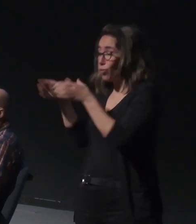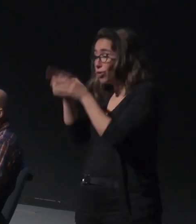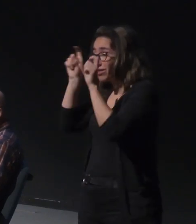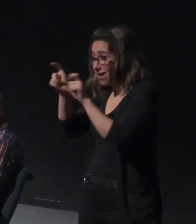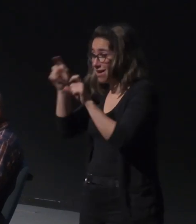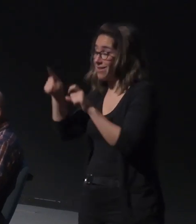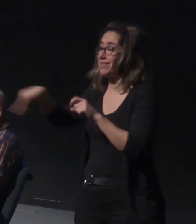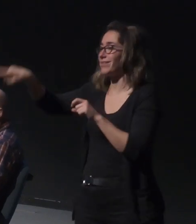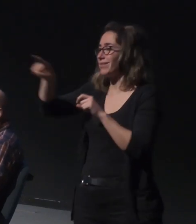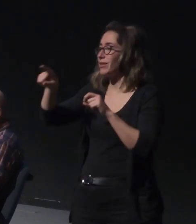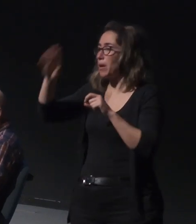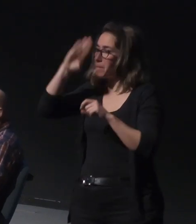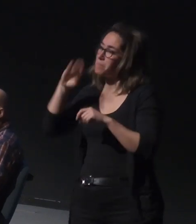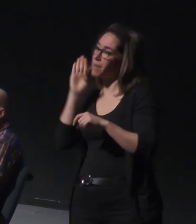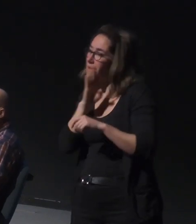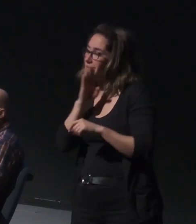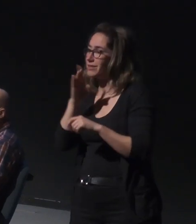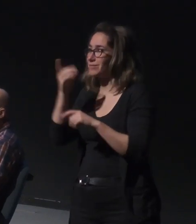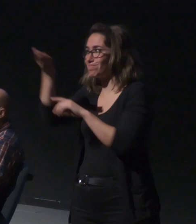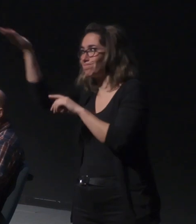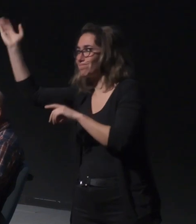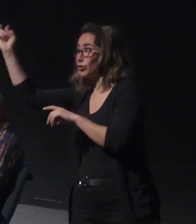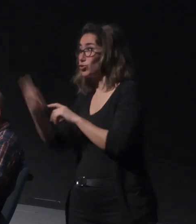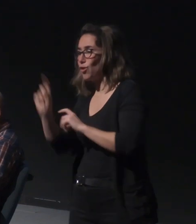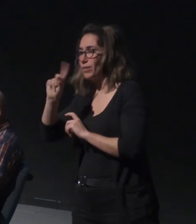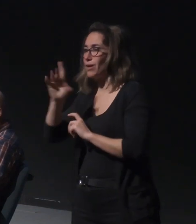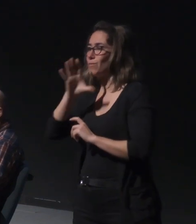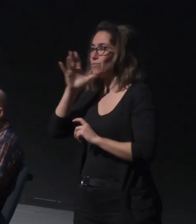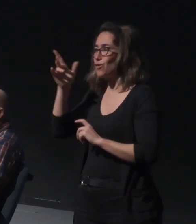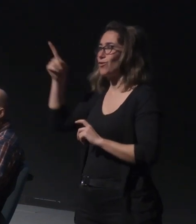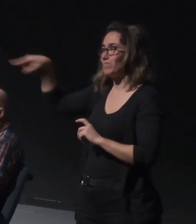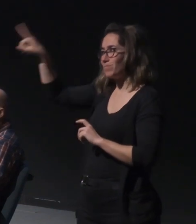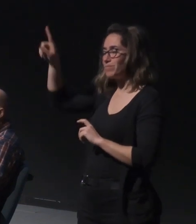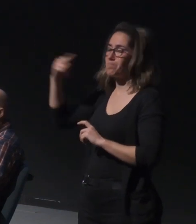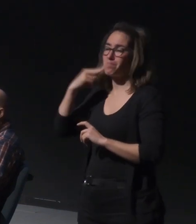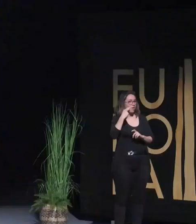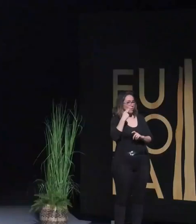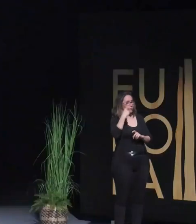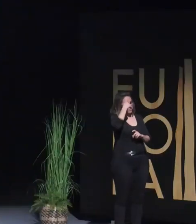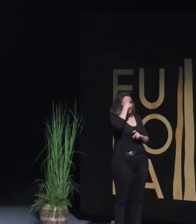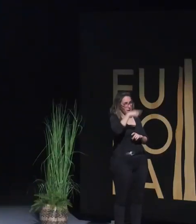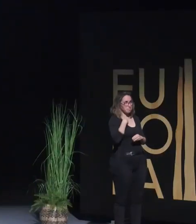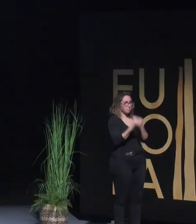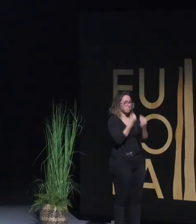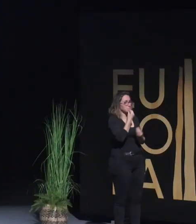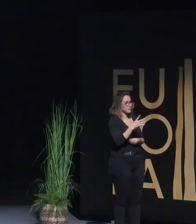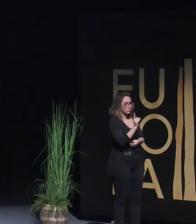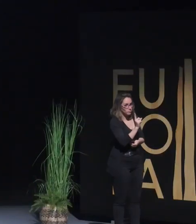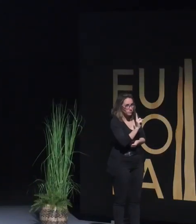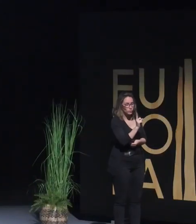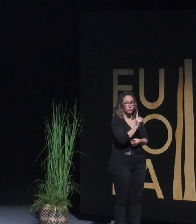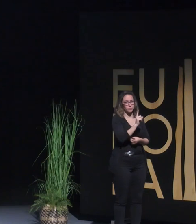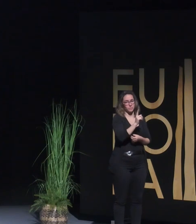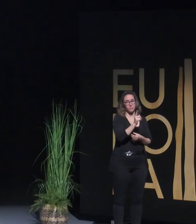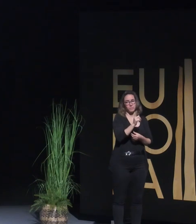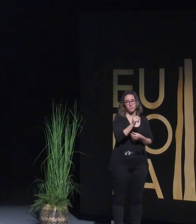madres que muchas veces yo creo que es por miedo a escuchar de cosas que en el fondo saben que no lo están haciendo del todo bien, que no hay maldad ni mala intención,